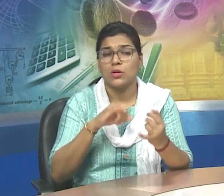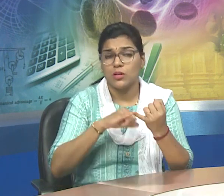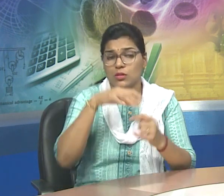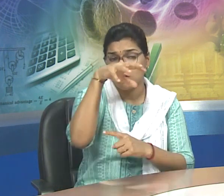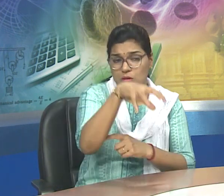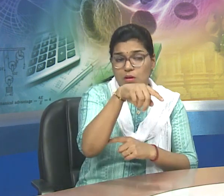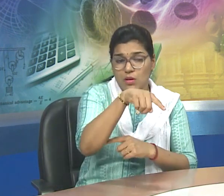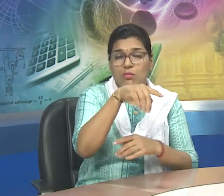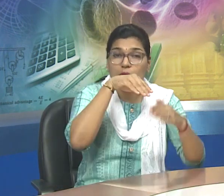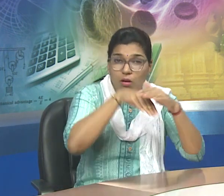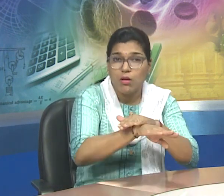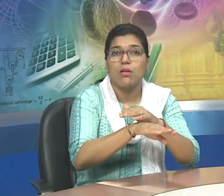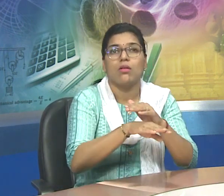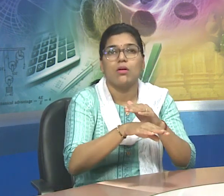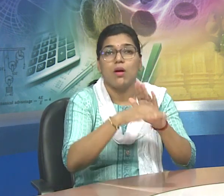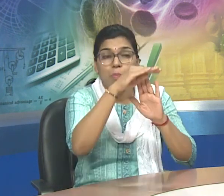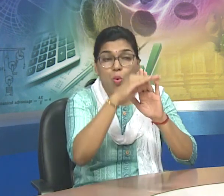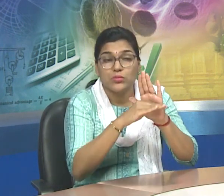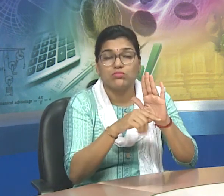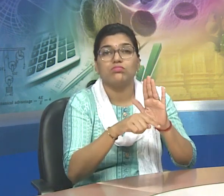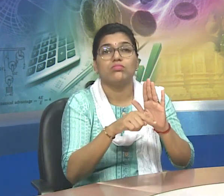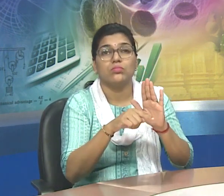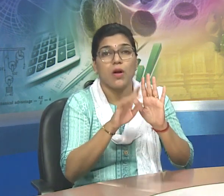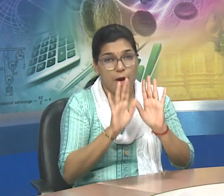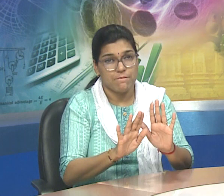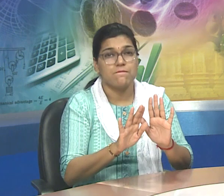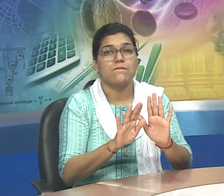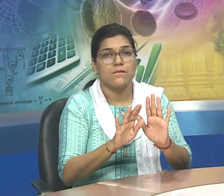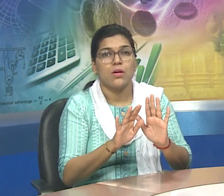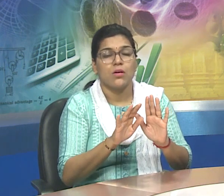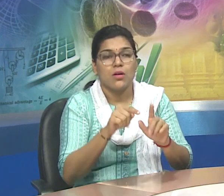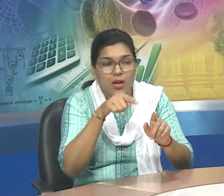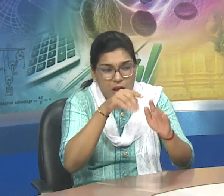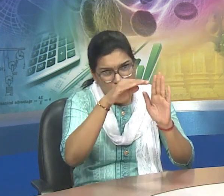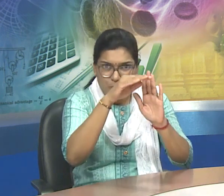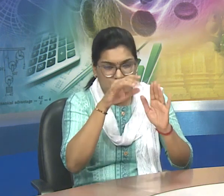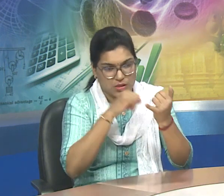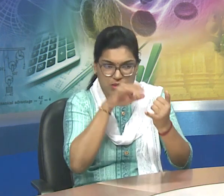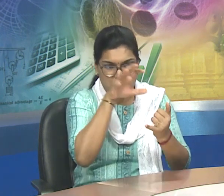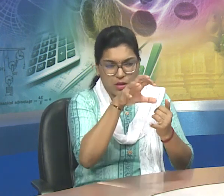दोनों भिन्न होते हैं। स्टेट के कानून, नियम बने होते